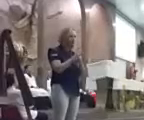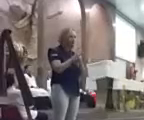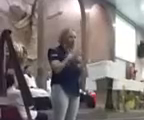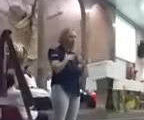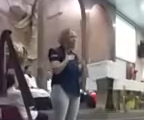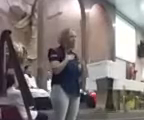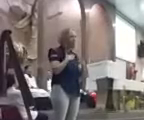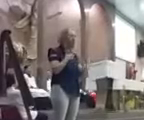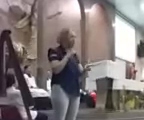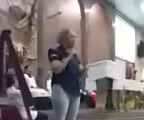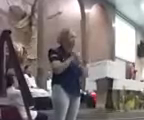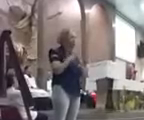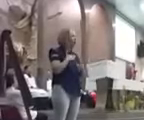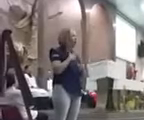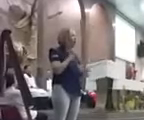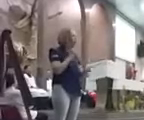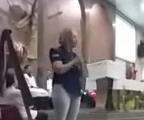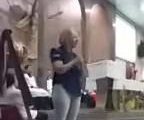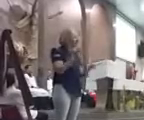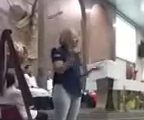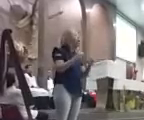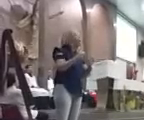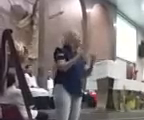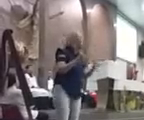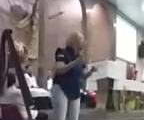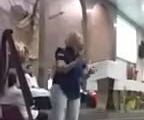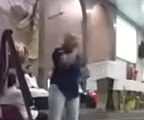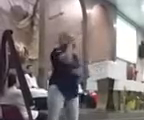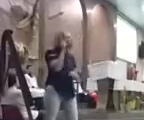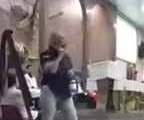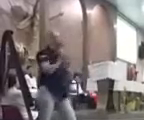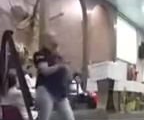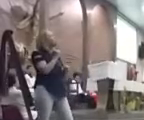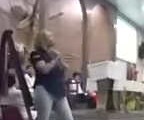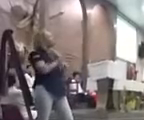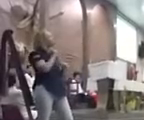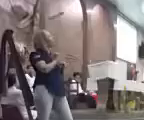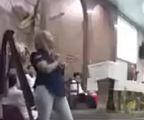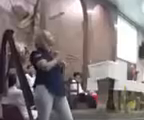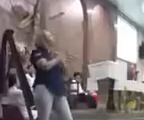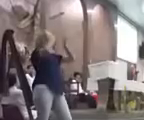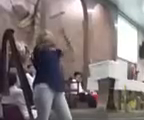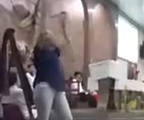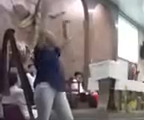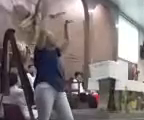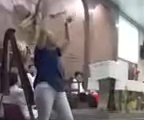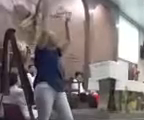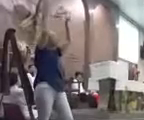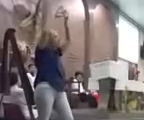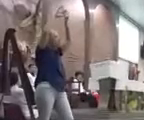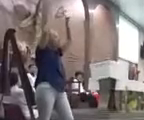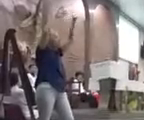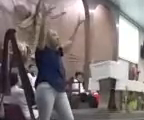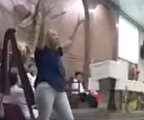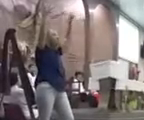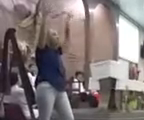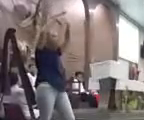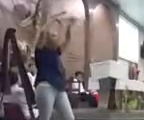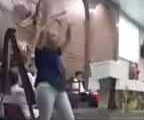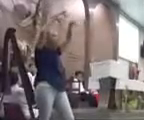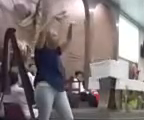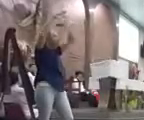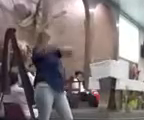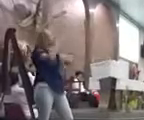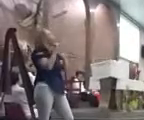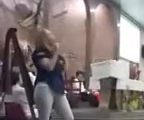estão? Esperando que caia do céu o quê? Esperando que caia do céu a experiência nova na